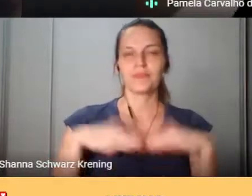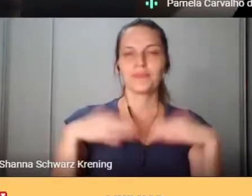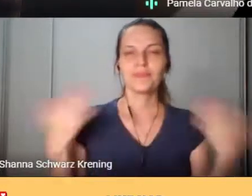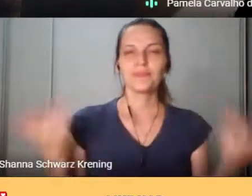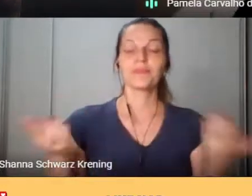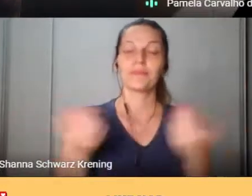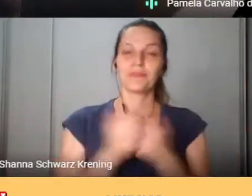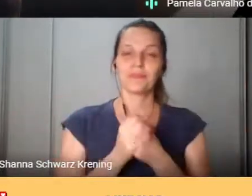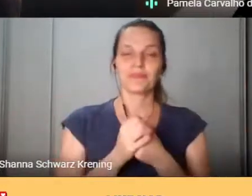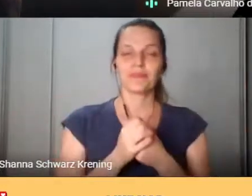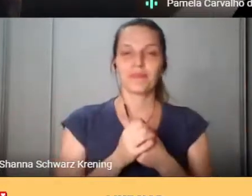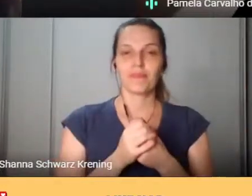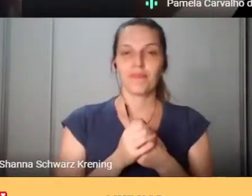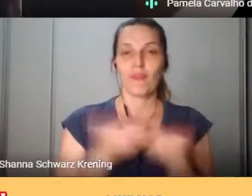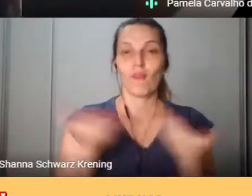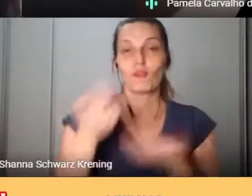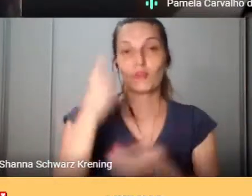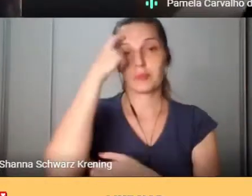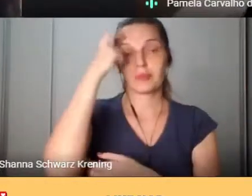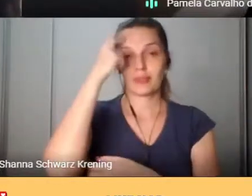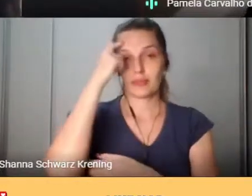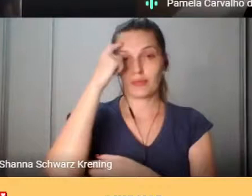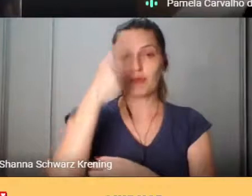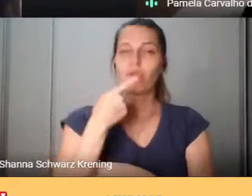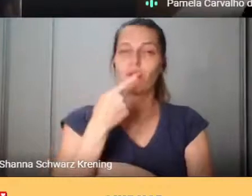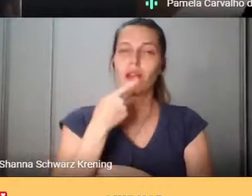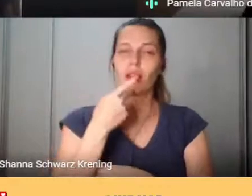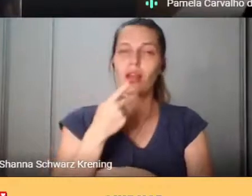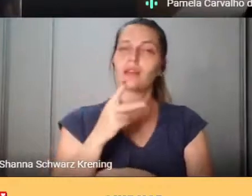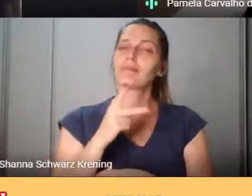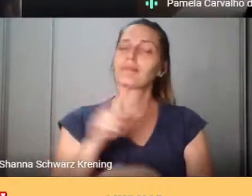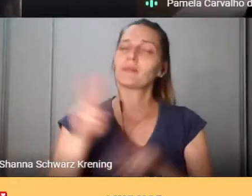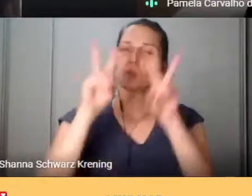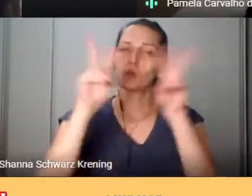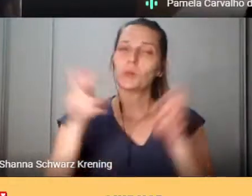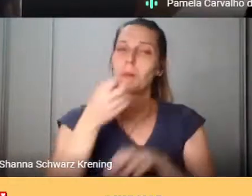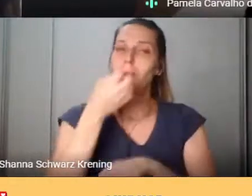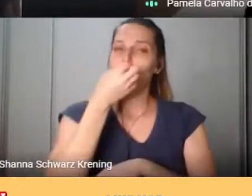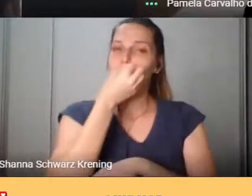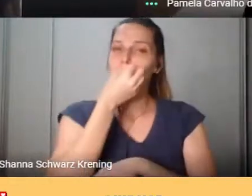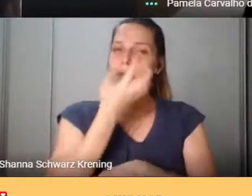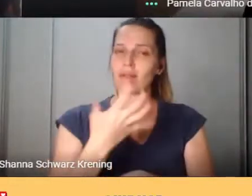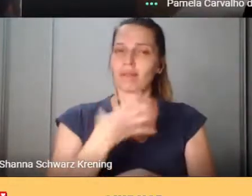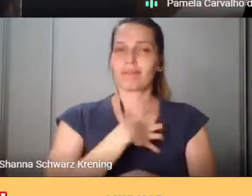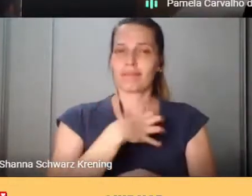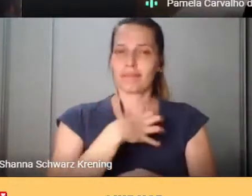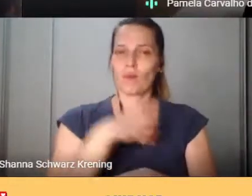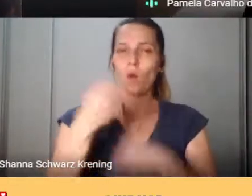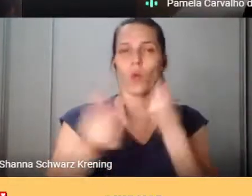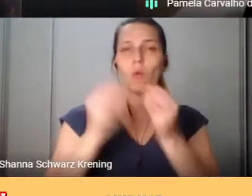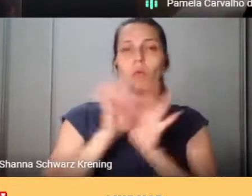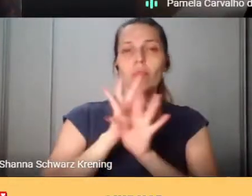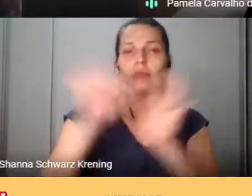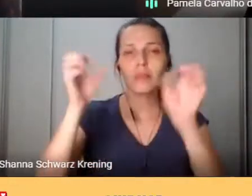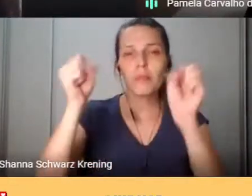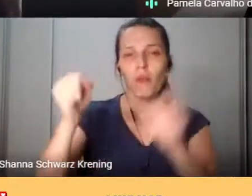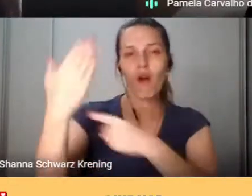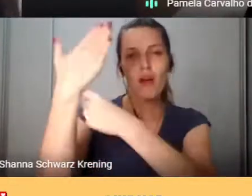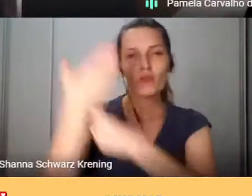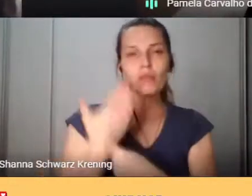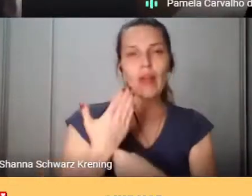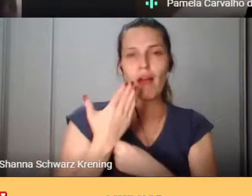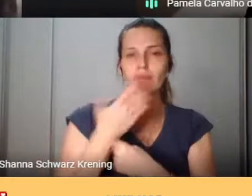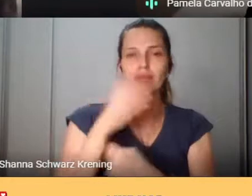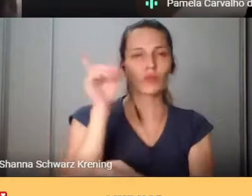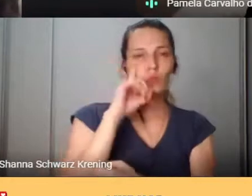A gente pensou em falar assim no sentido de bem-estar, né? De como a tecnologia pode contribuir no nosso dia a dia,